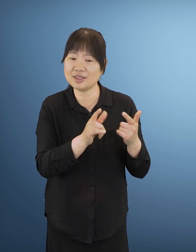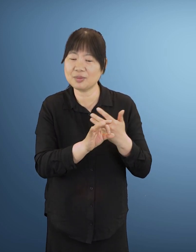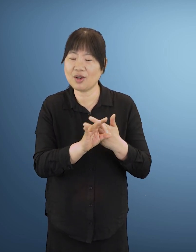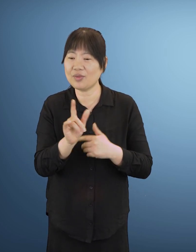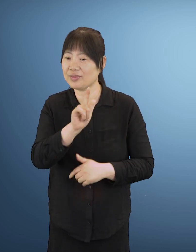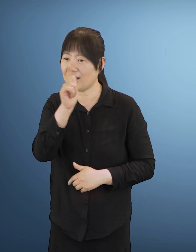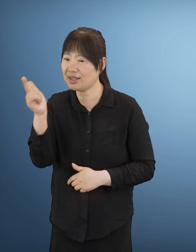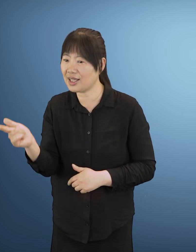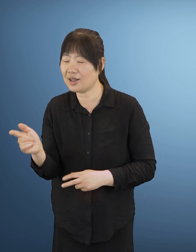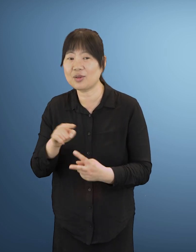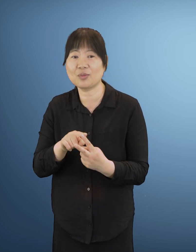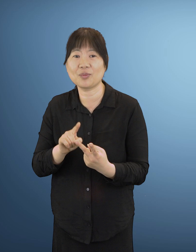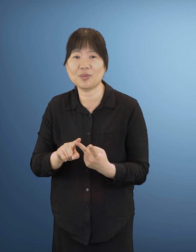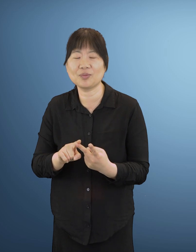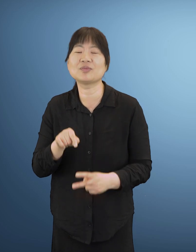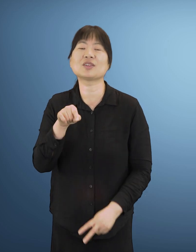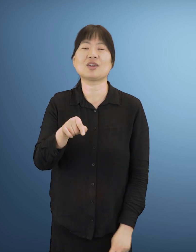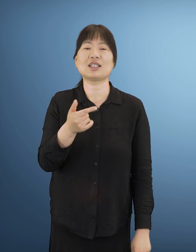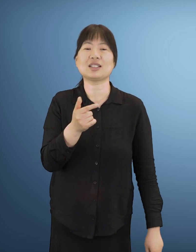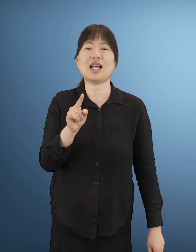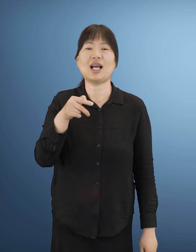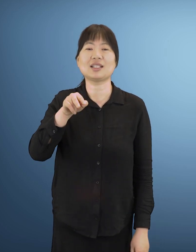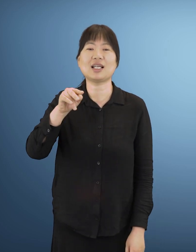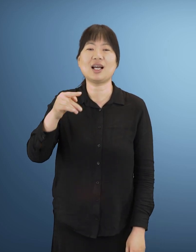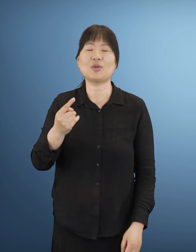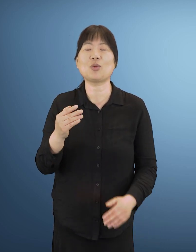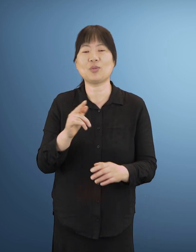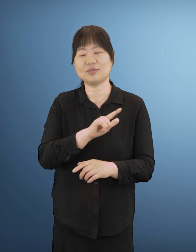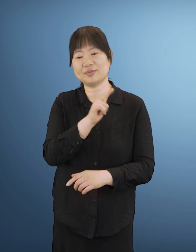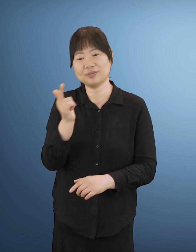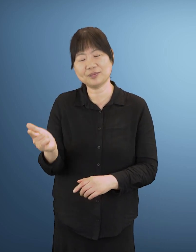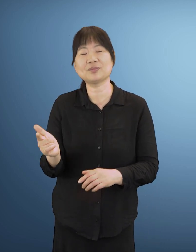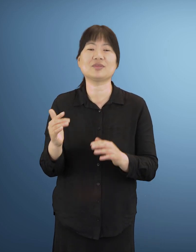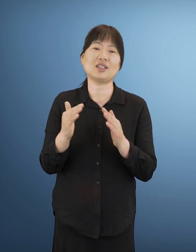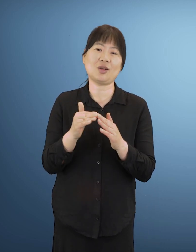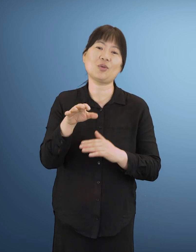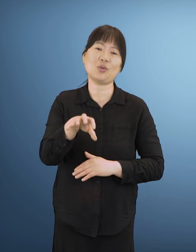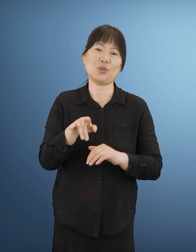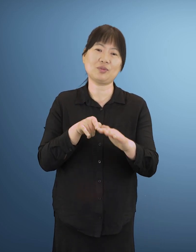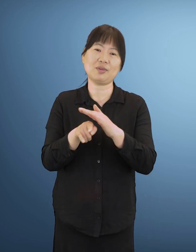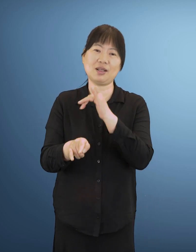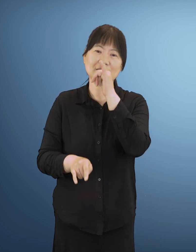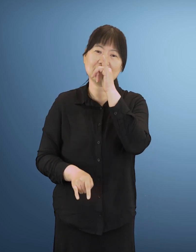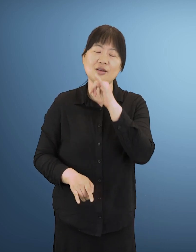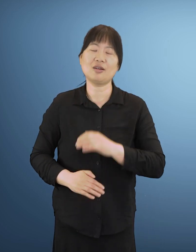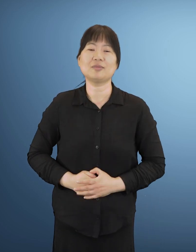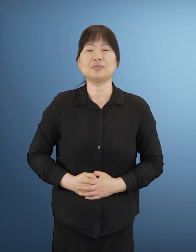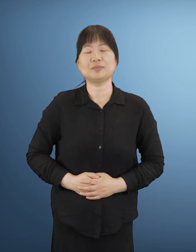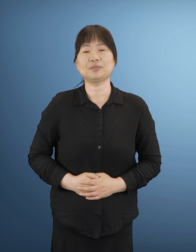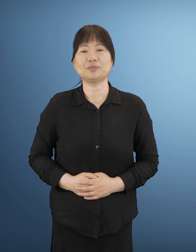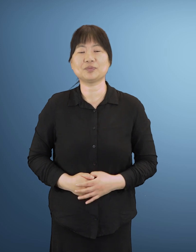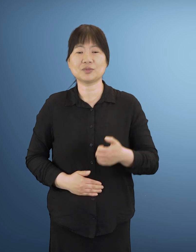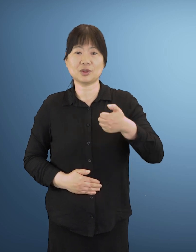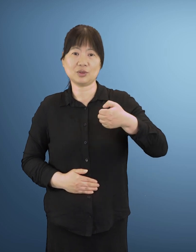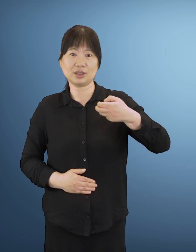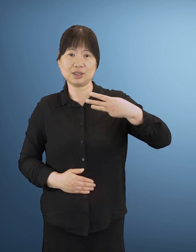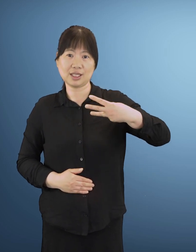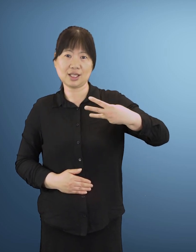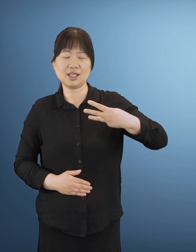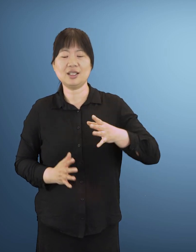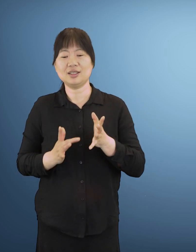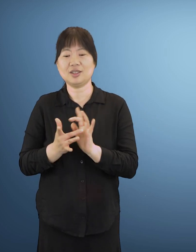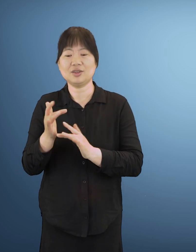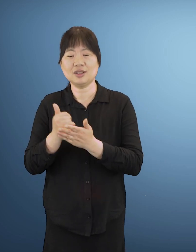그 방문기를 조금 면밀하게 들여다보도록 하겠습니다. 53절, 예수께서